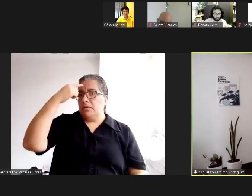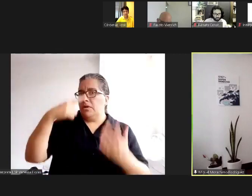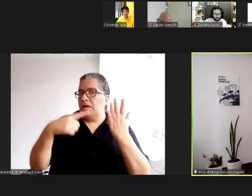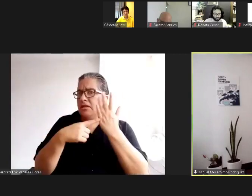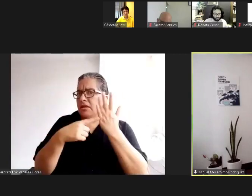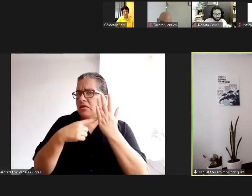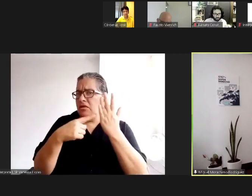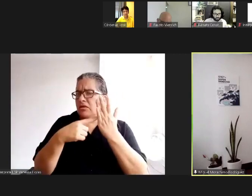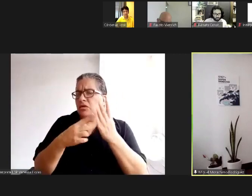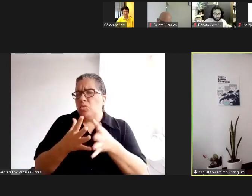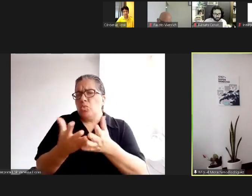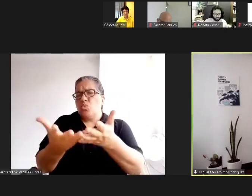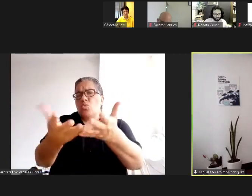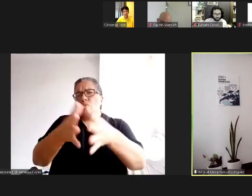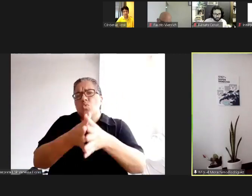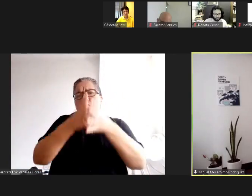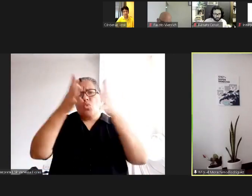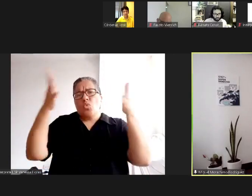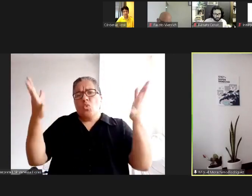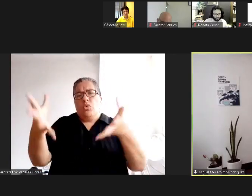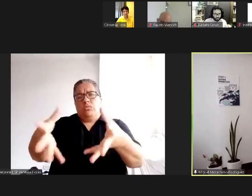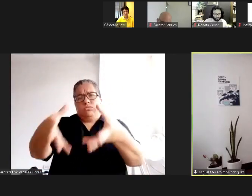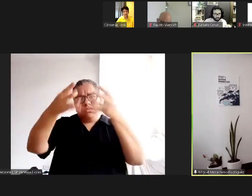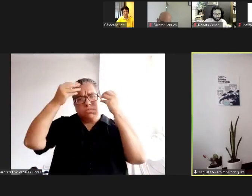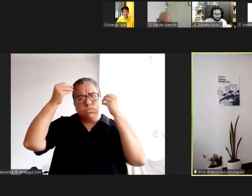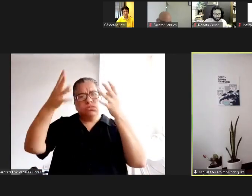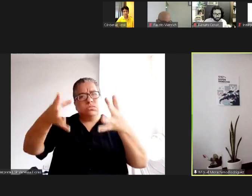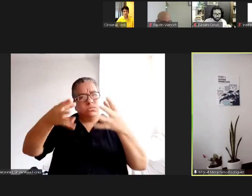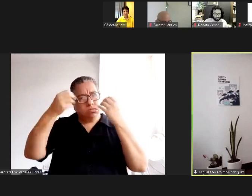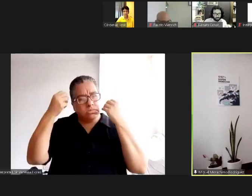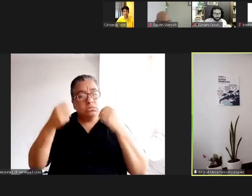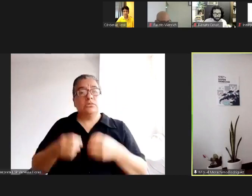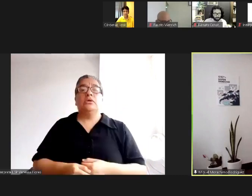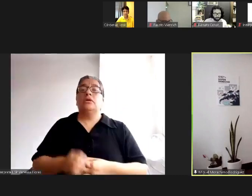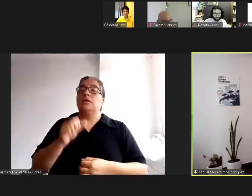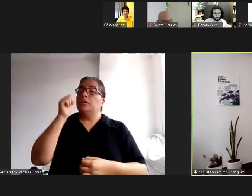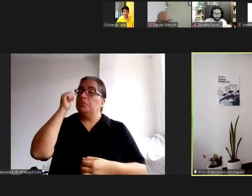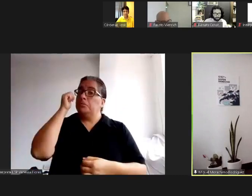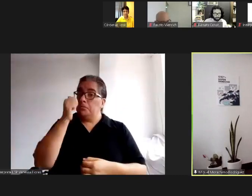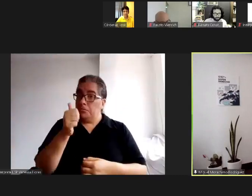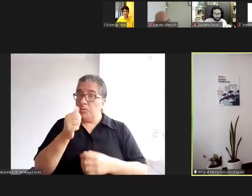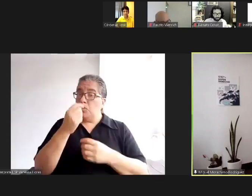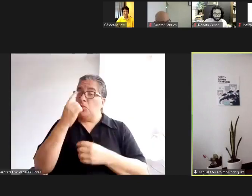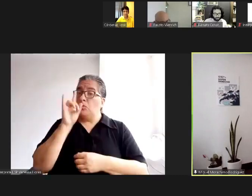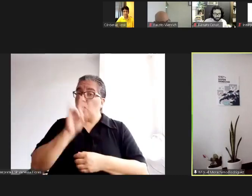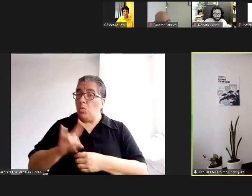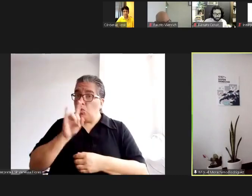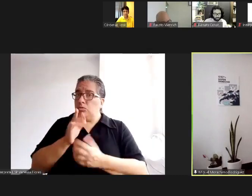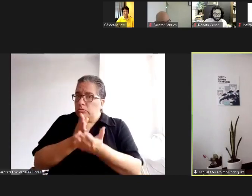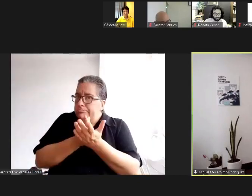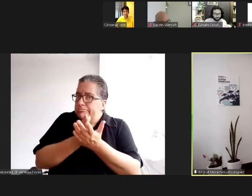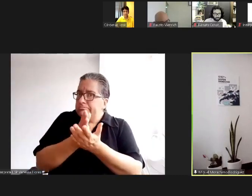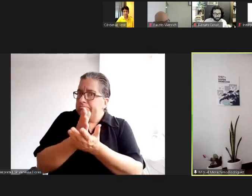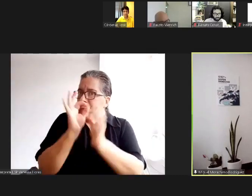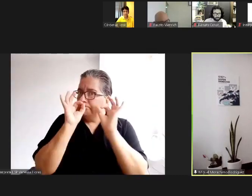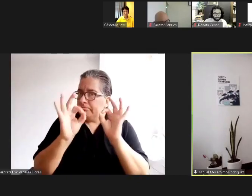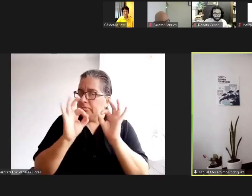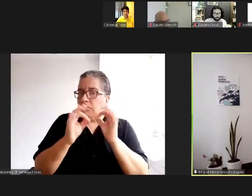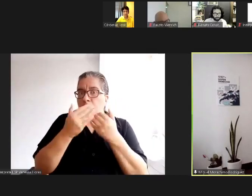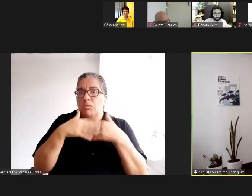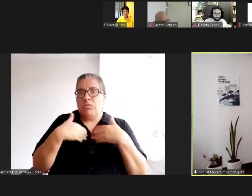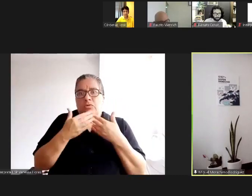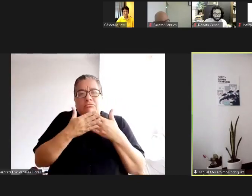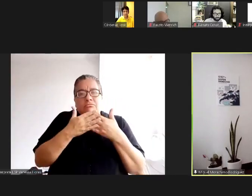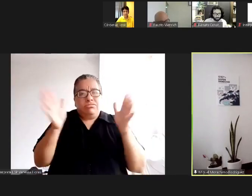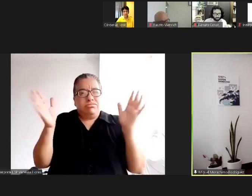muchísimo y bien orientada puede continuar abriendo espacios y oportunidades para todas